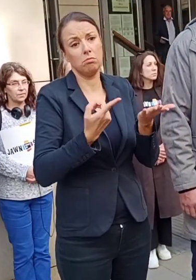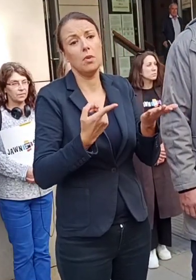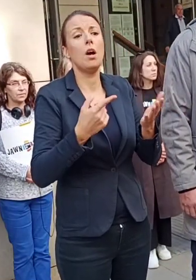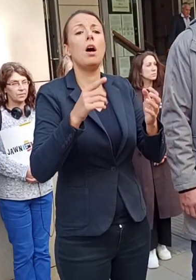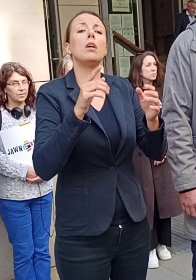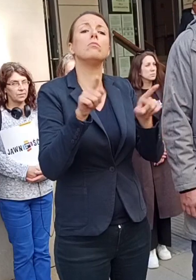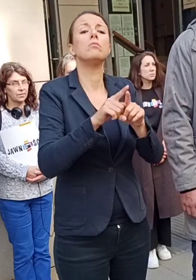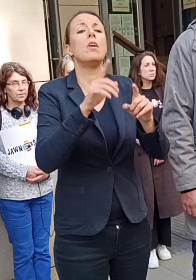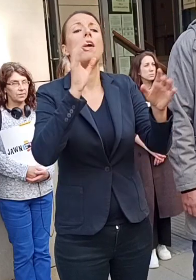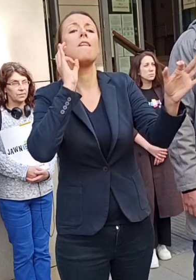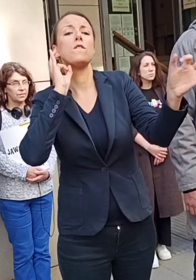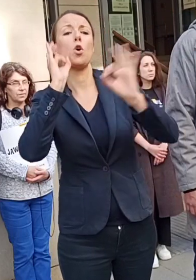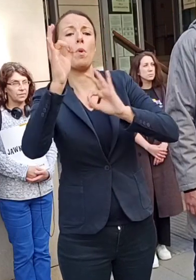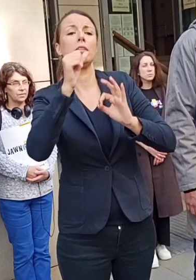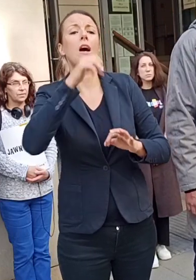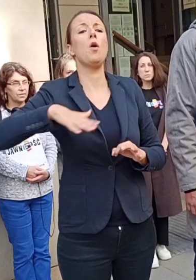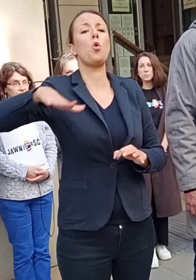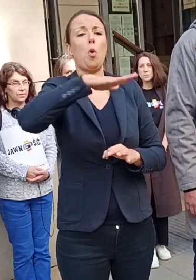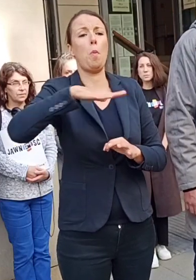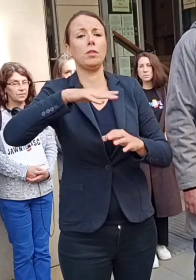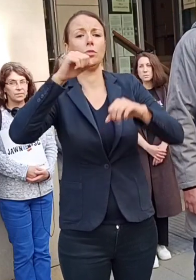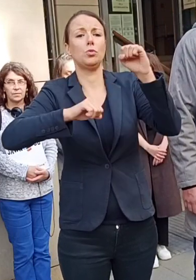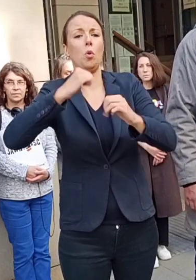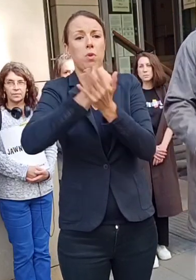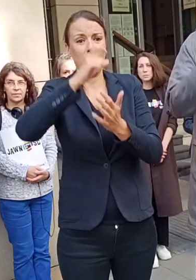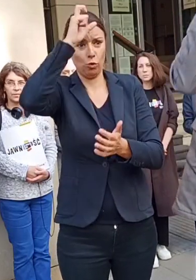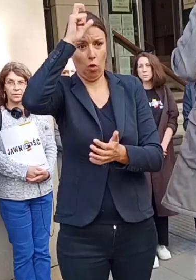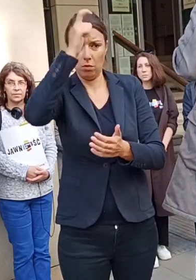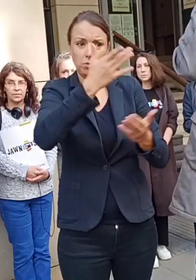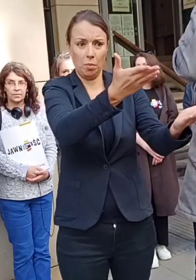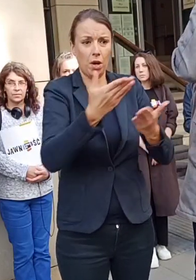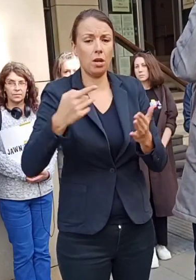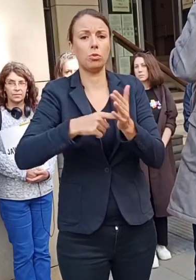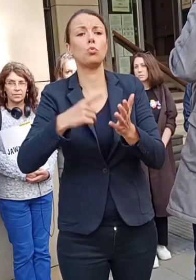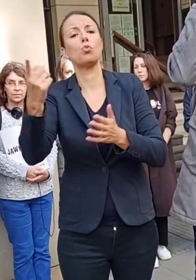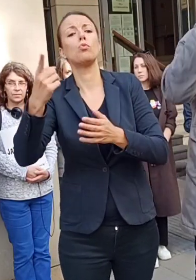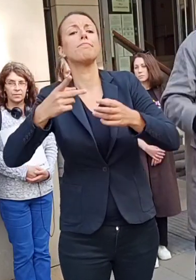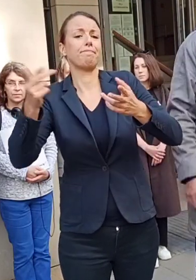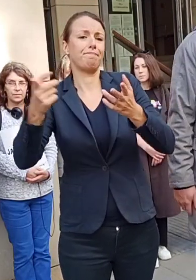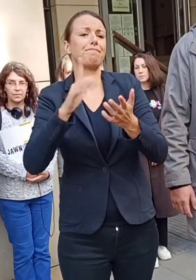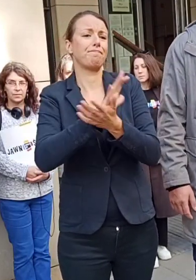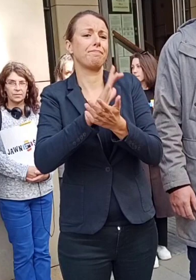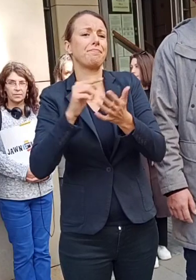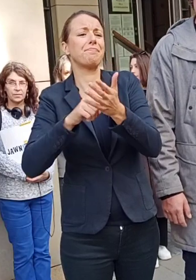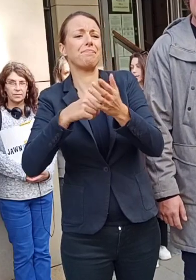Człowieka. Także zapraszamy. Tutaj nasza rzeczniczka prasowa rozda.